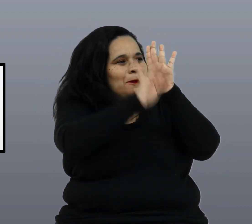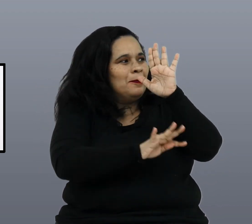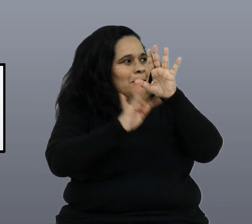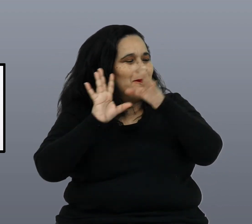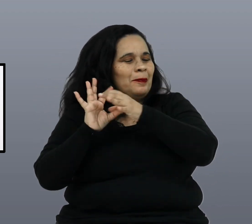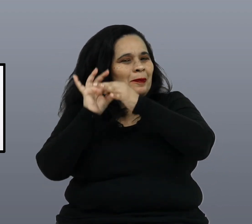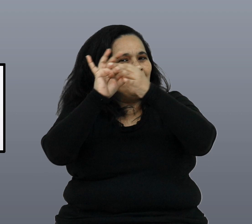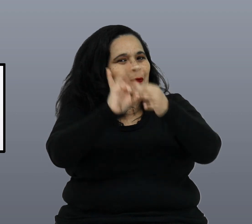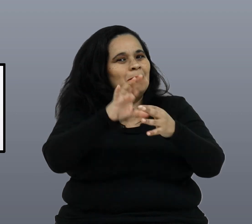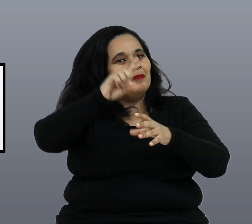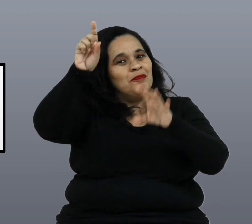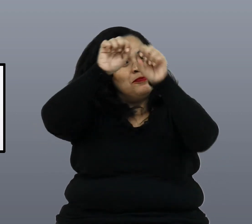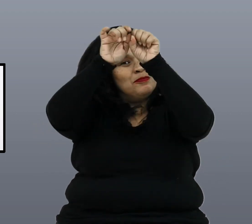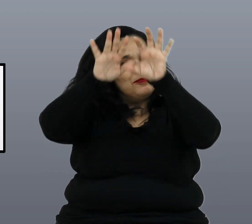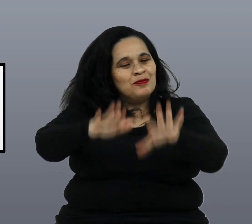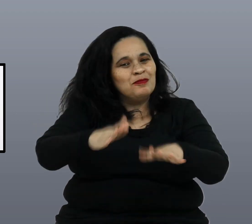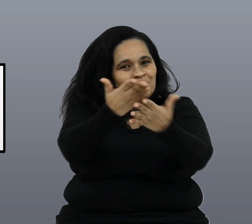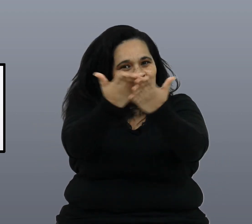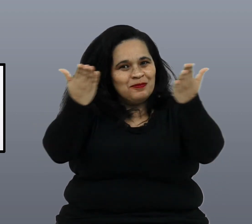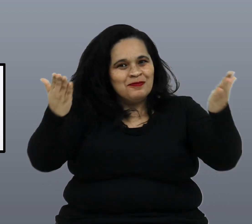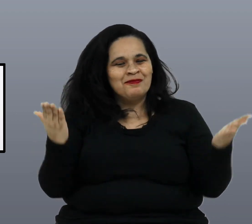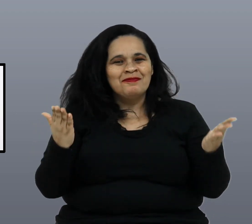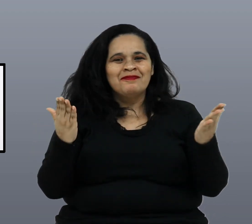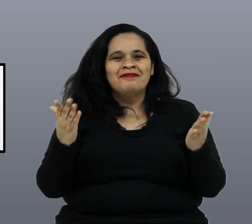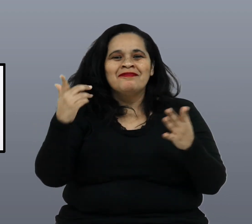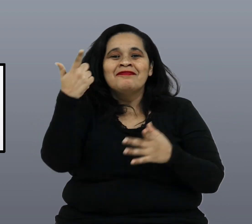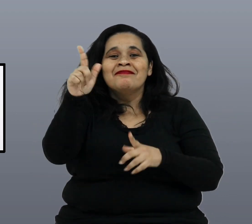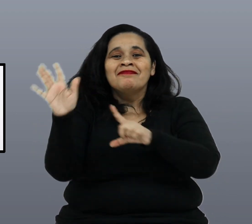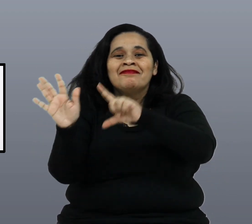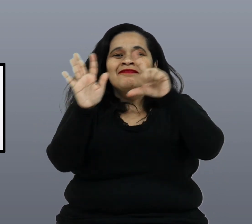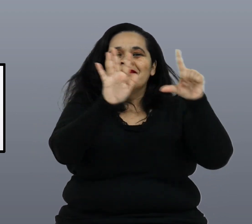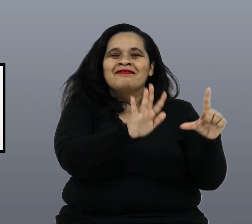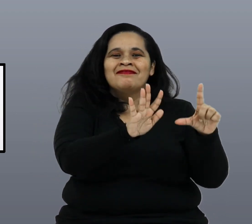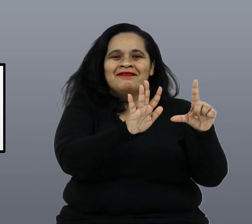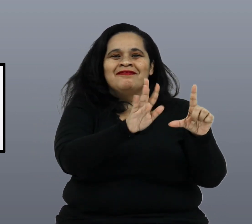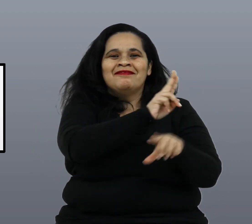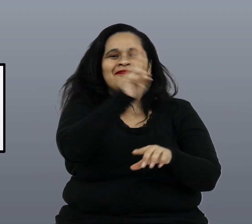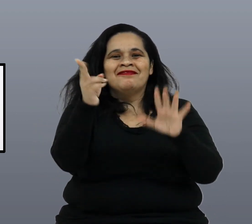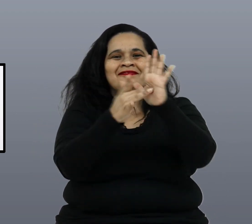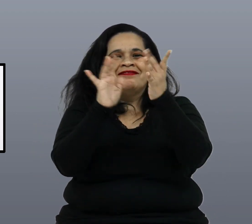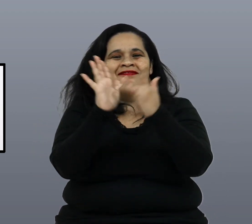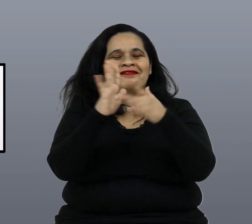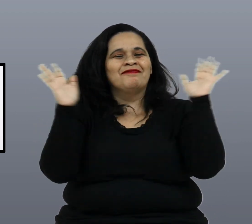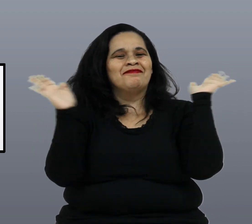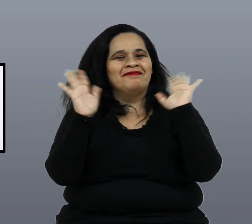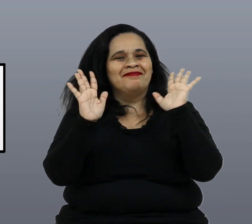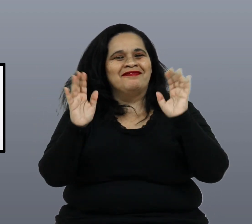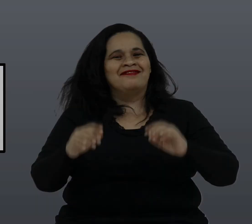programa. Deus abençoe a todos vocês. Até a próxima semana, no nome de Jesus.